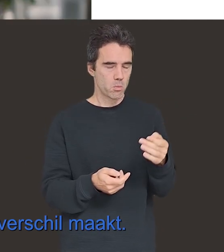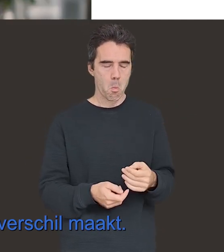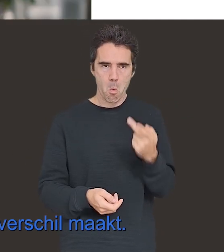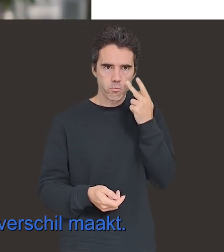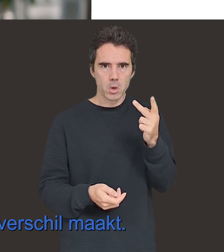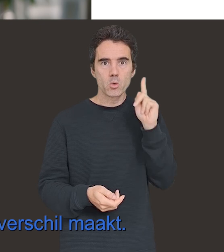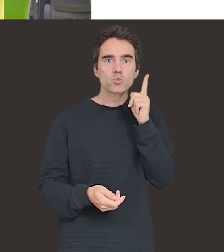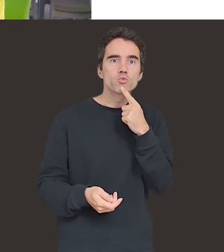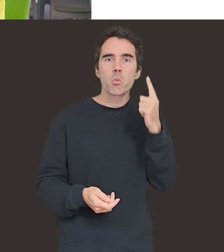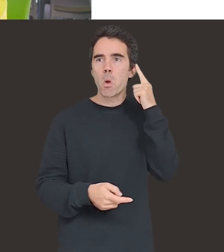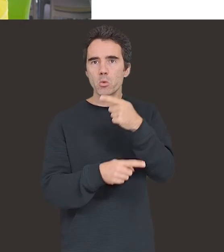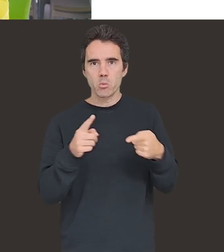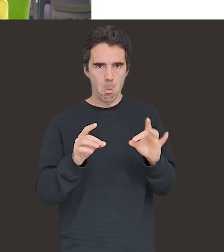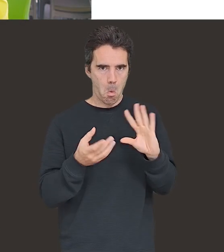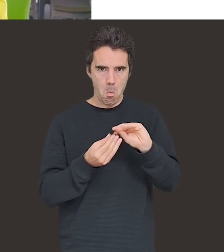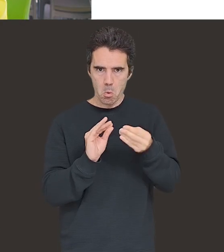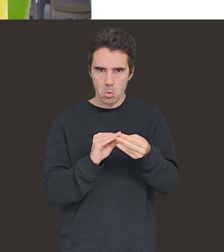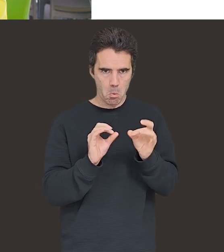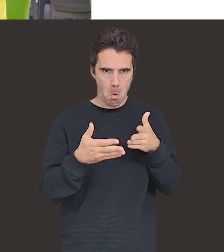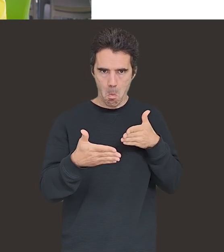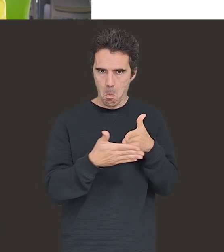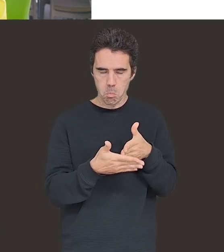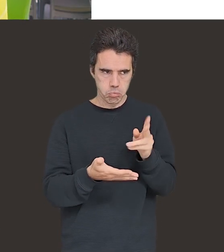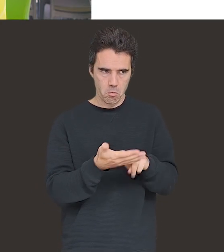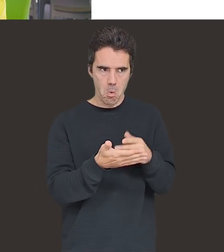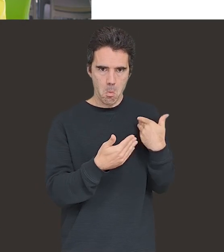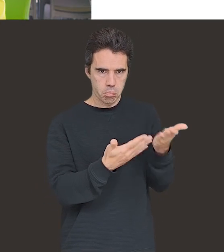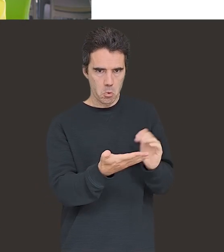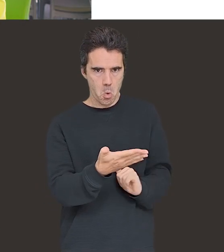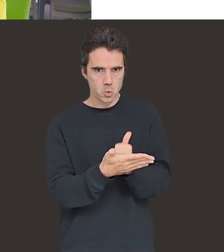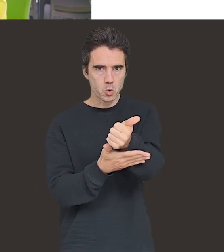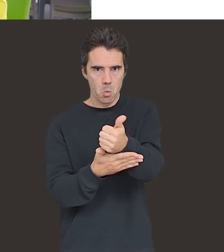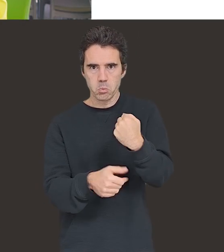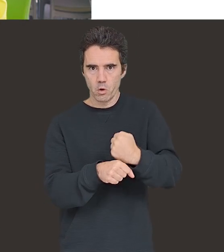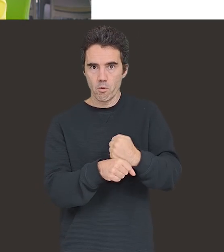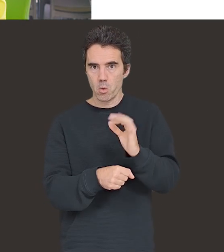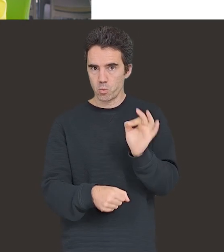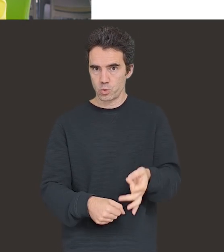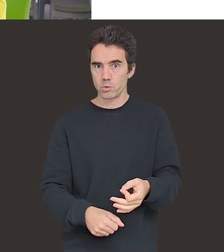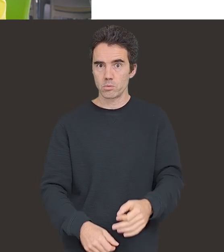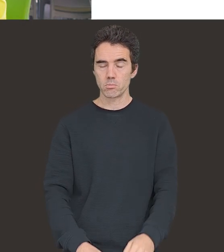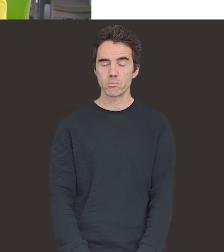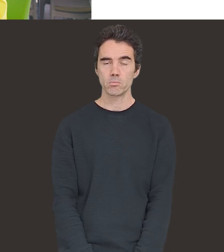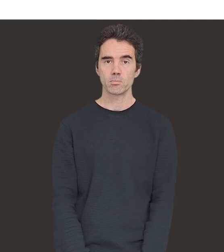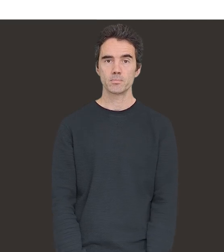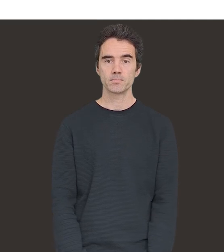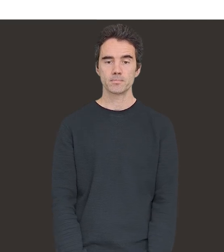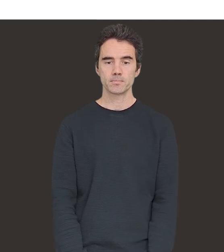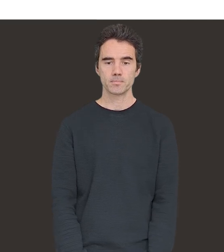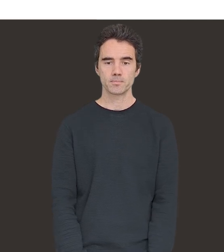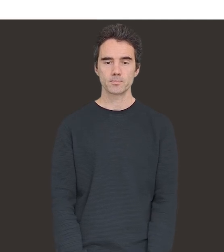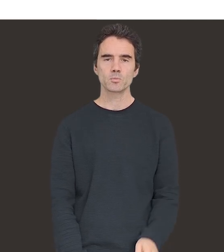auditif, ça fait la différence. Et donc, c'est pour ça que je pense qu'il est autonome dans son travail.